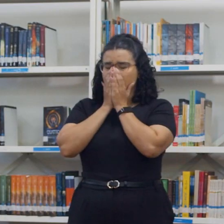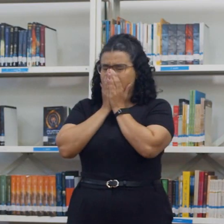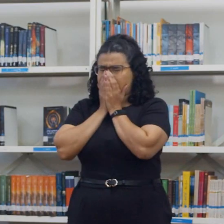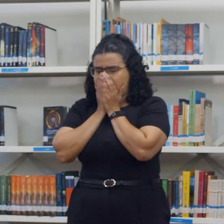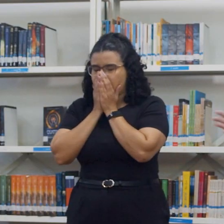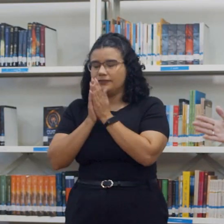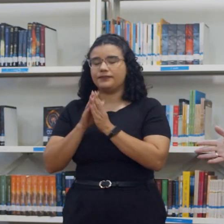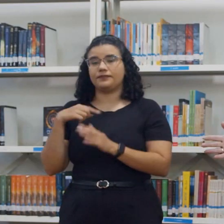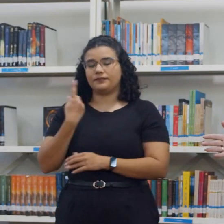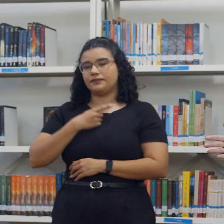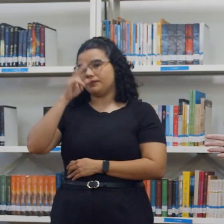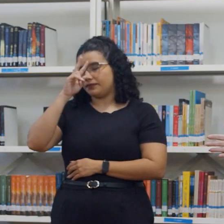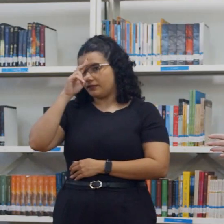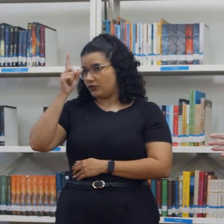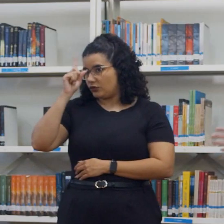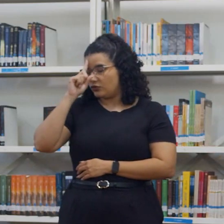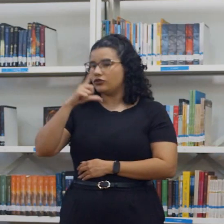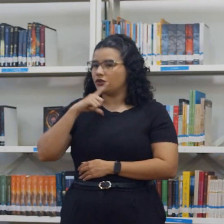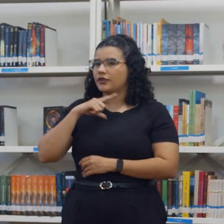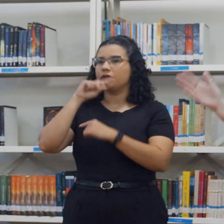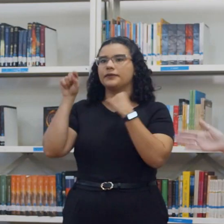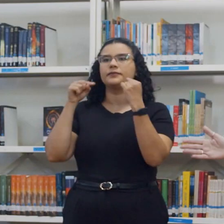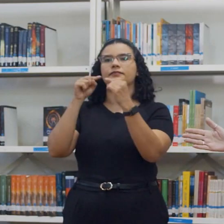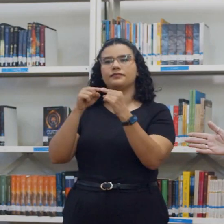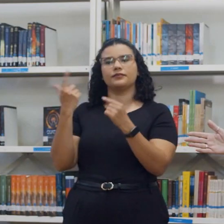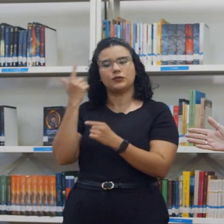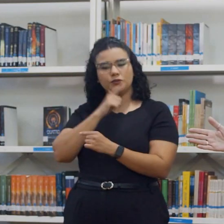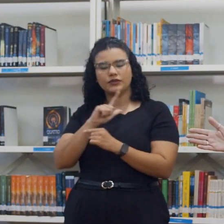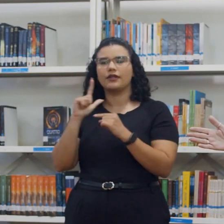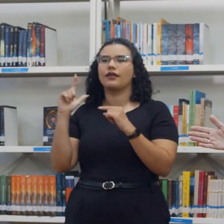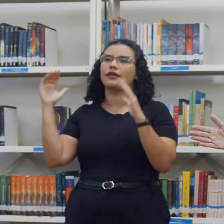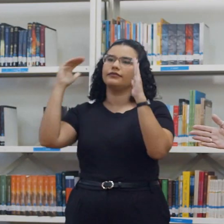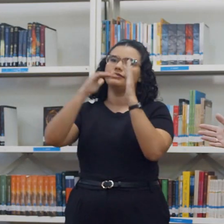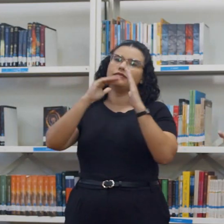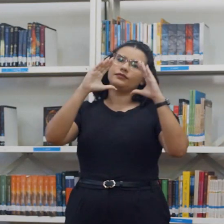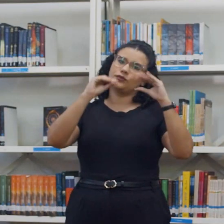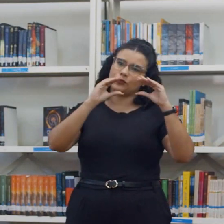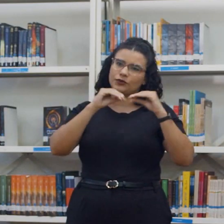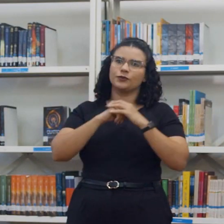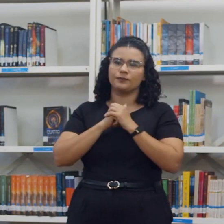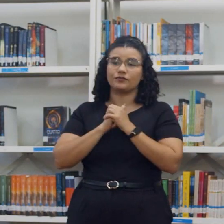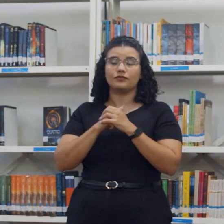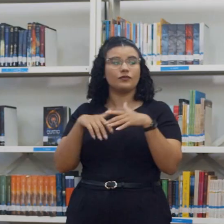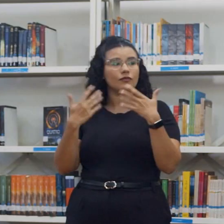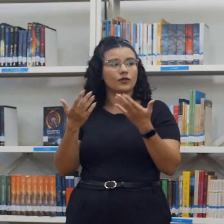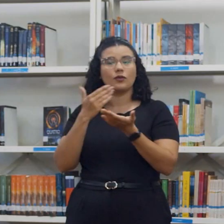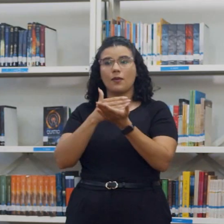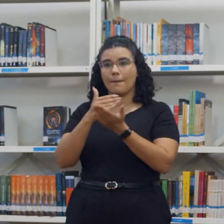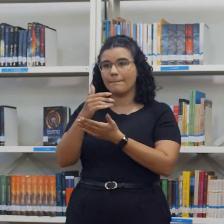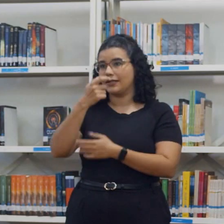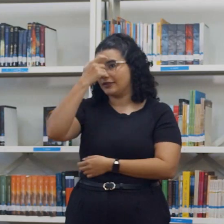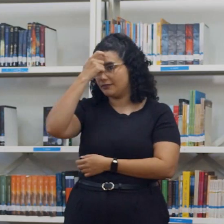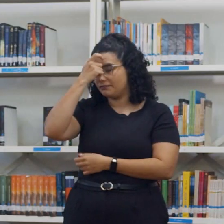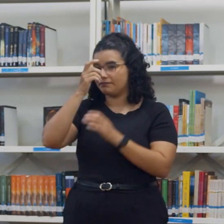dia a dia, a gente tem uma meta para chegar na cama de noite. Quando a gente começa a organizar a